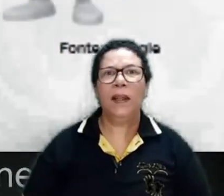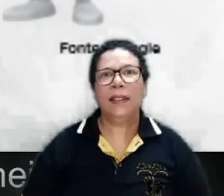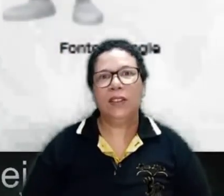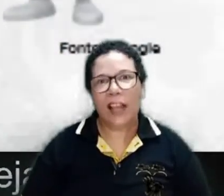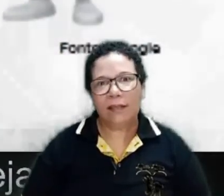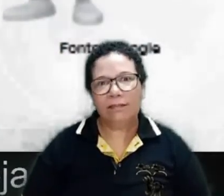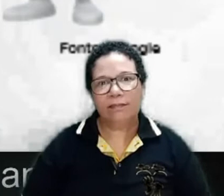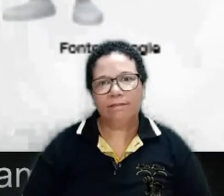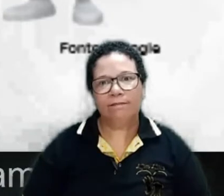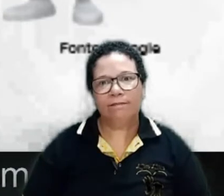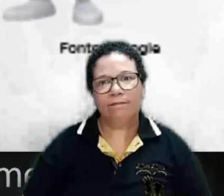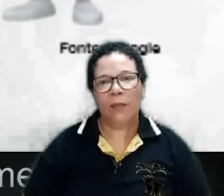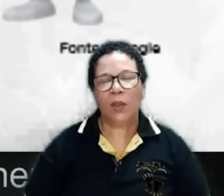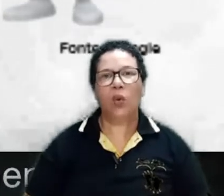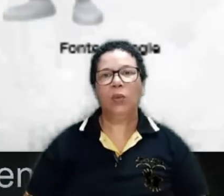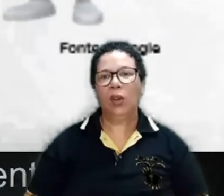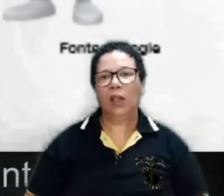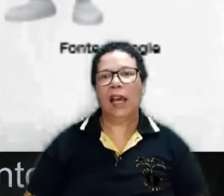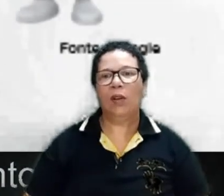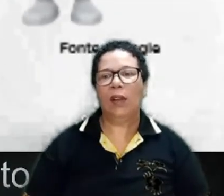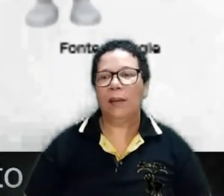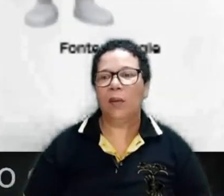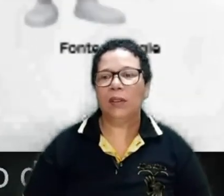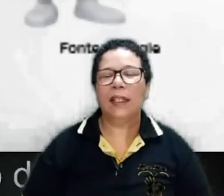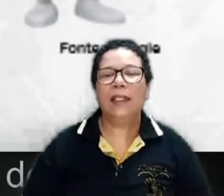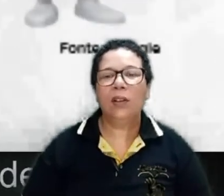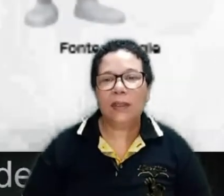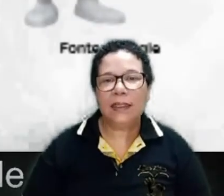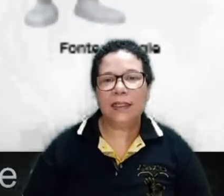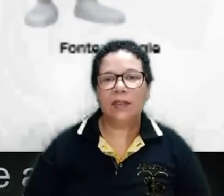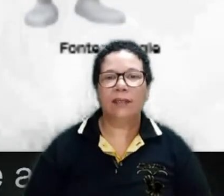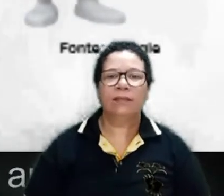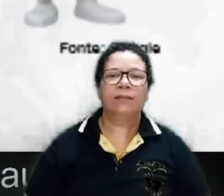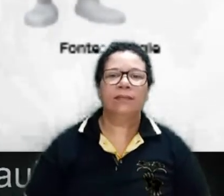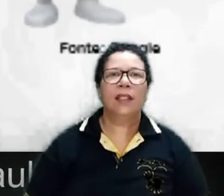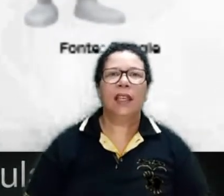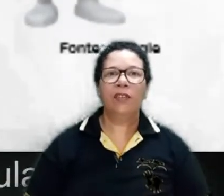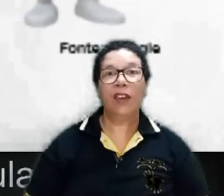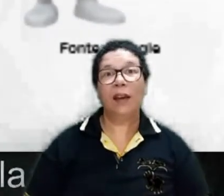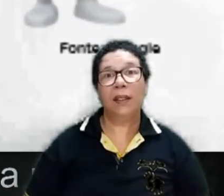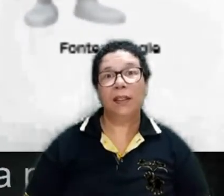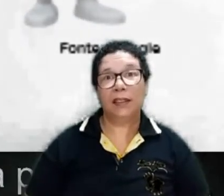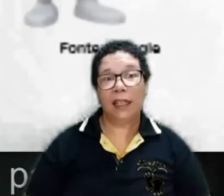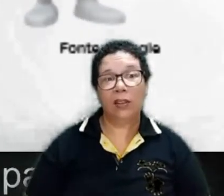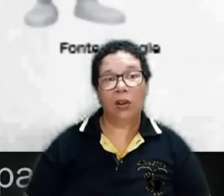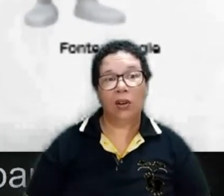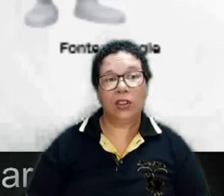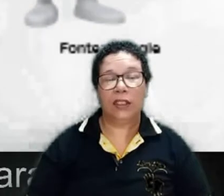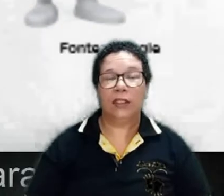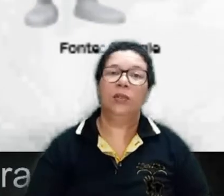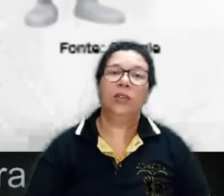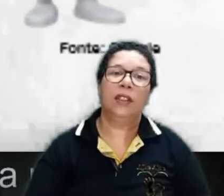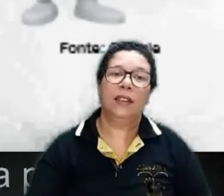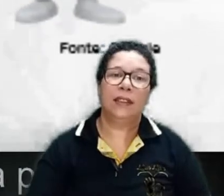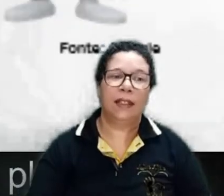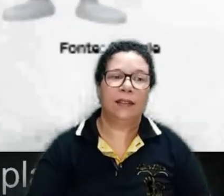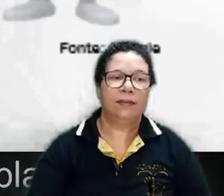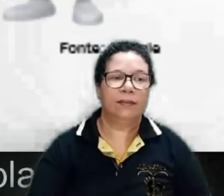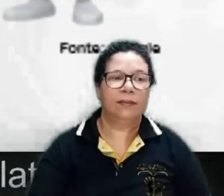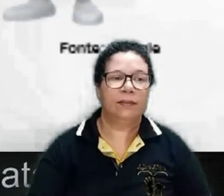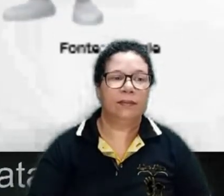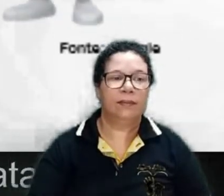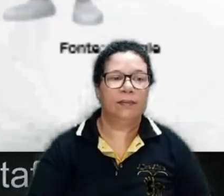Como planejar? Como tornar a aula remota inclusiva? Que ferramentas tecnológicas